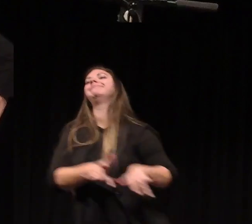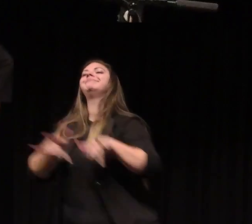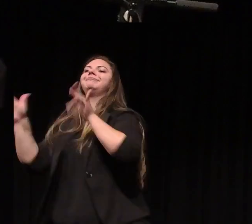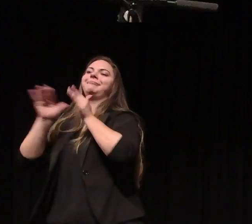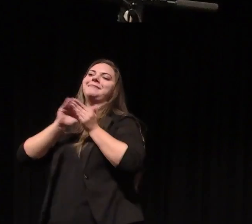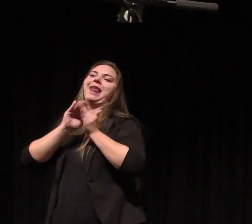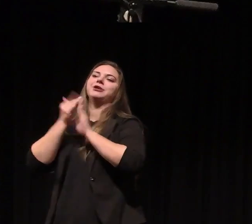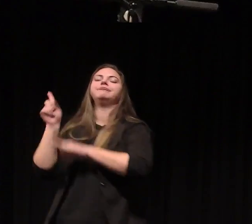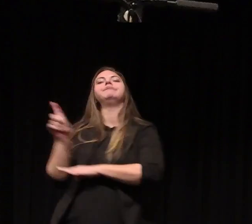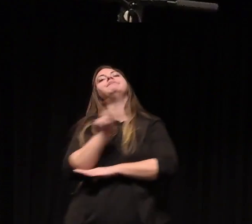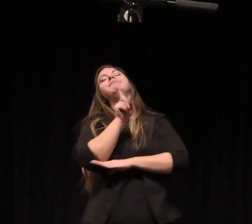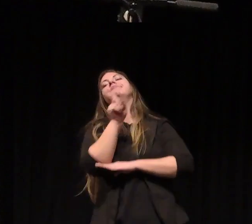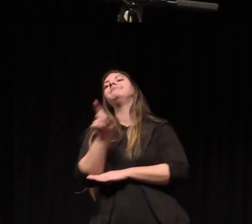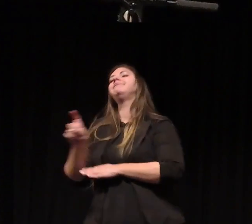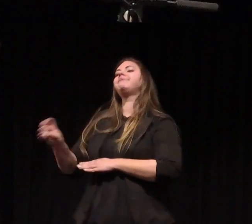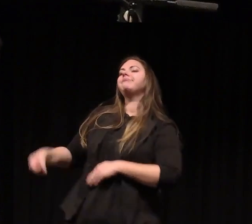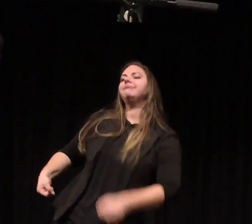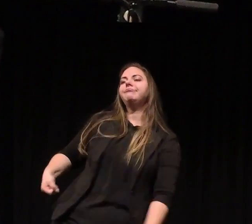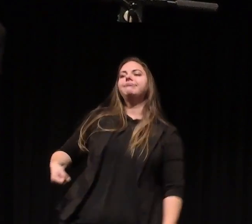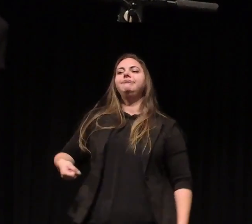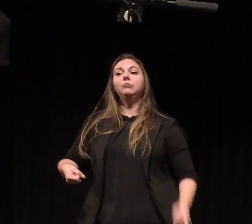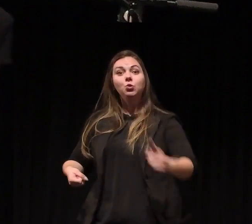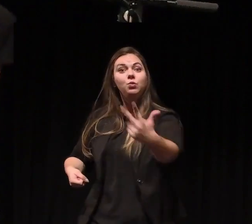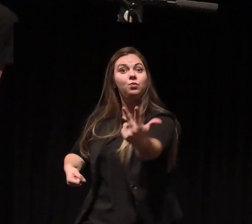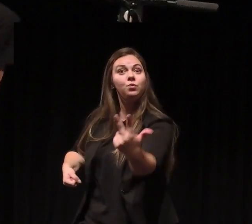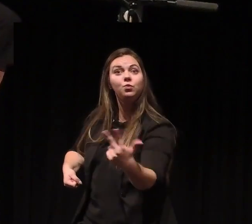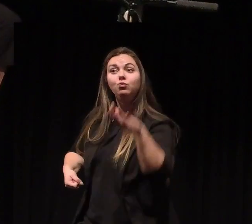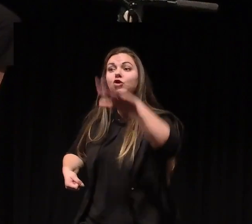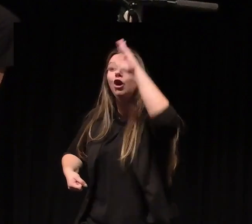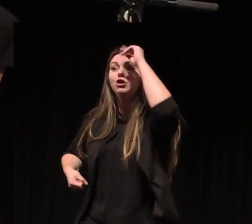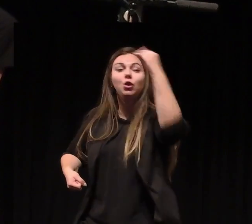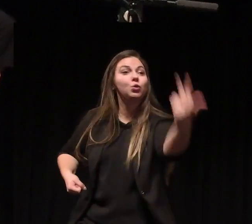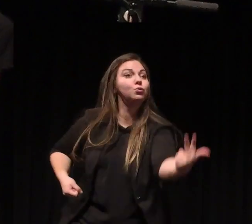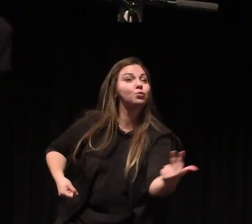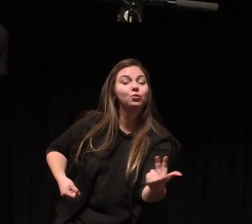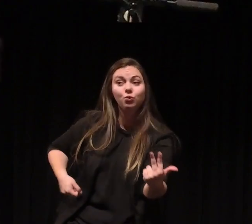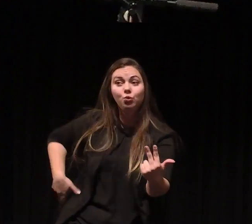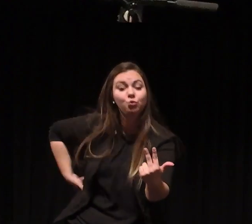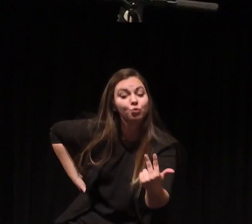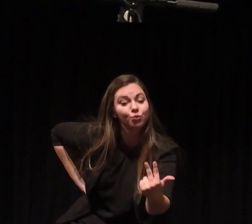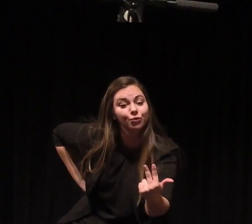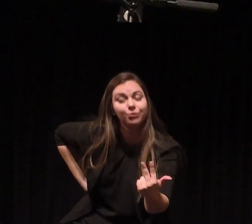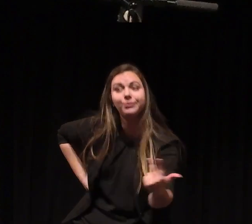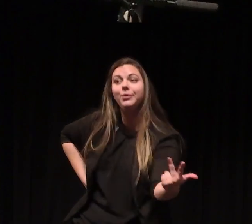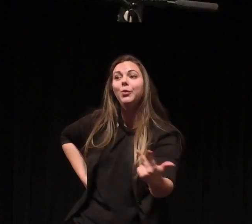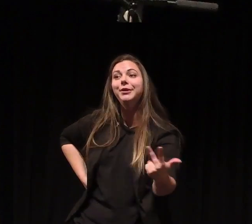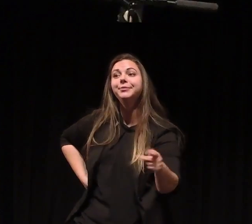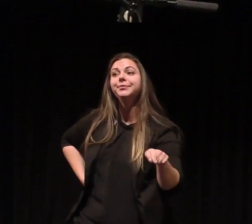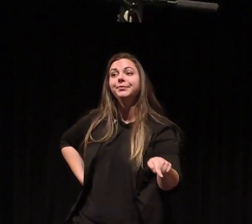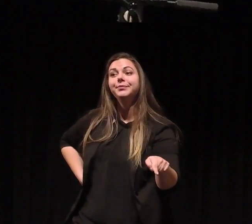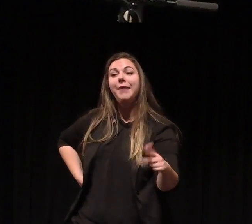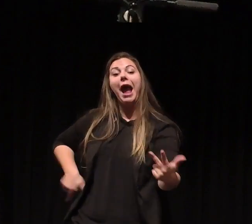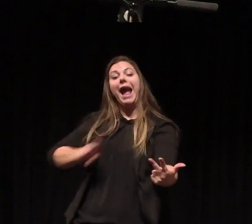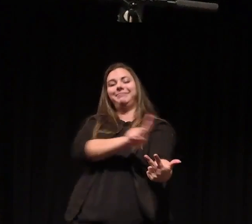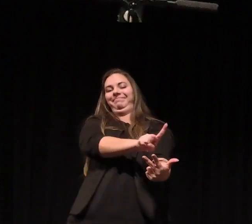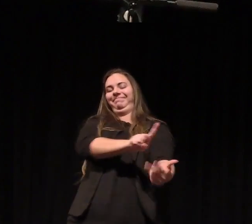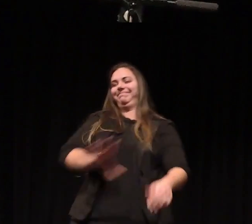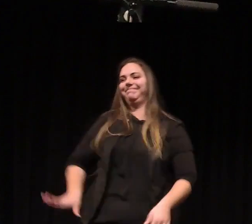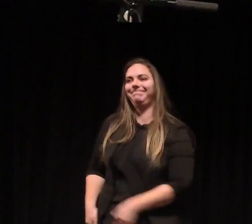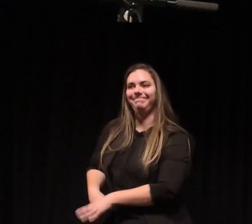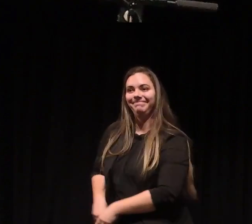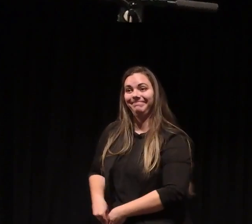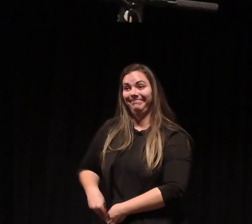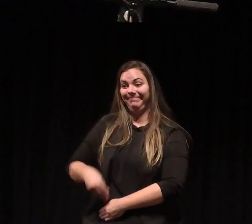rencontré 3 petits garçons qui étaient là hier. Puis il a sorti de sa poche le petit caillou. Puis il l'a donné au petit